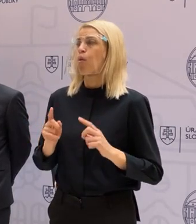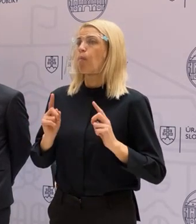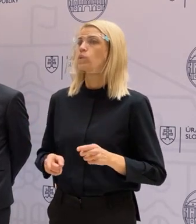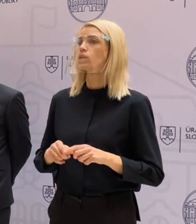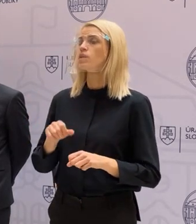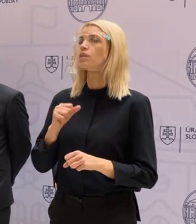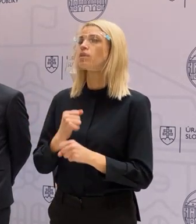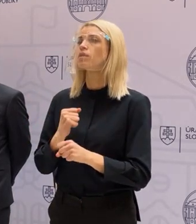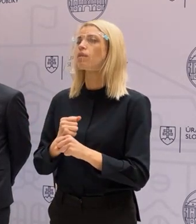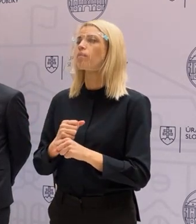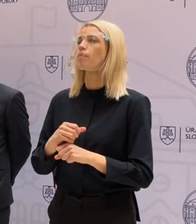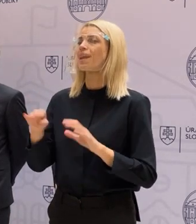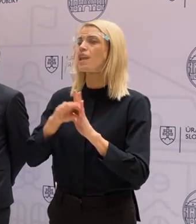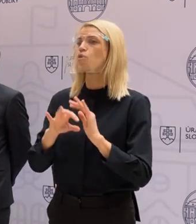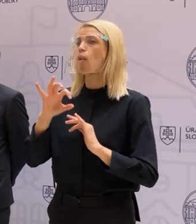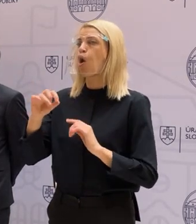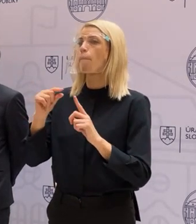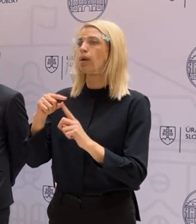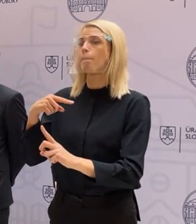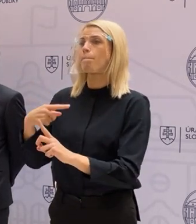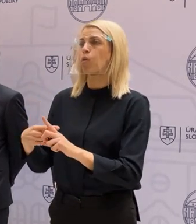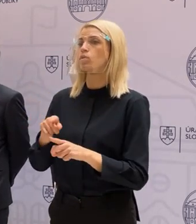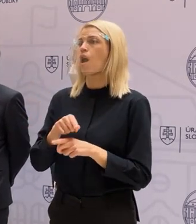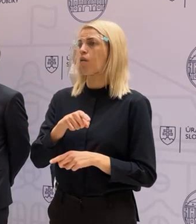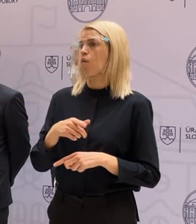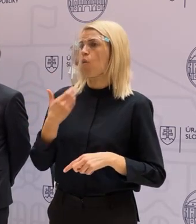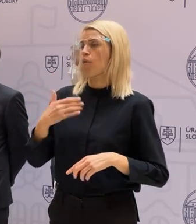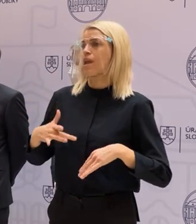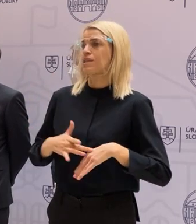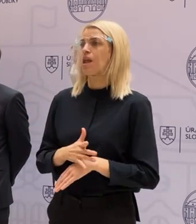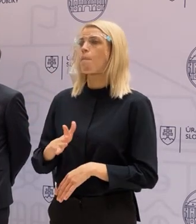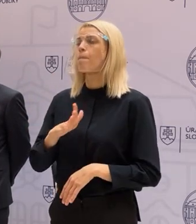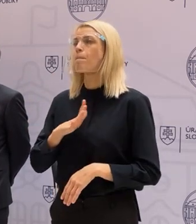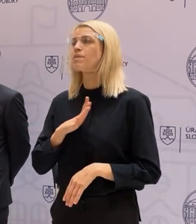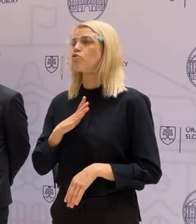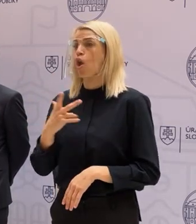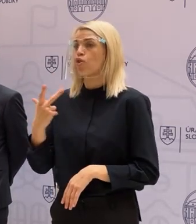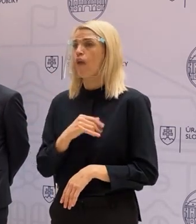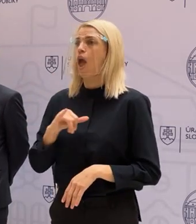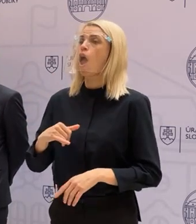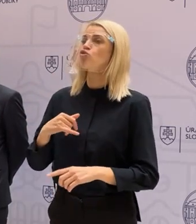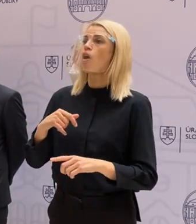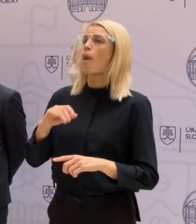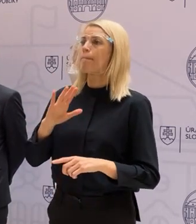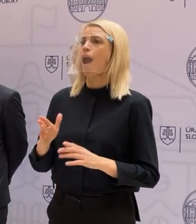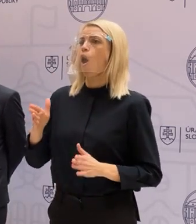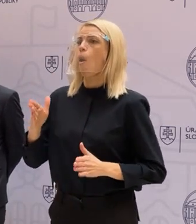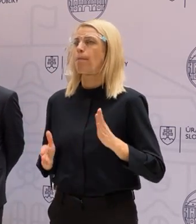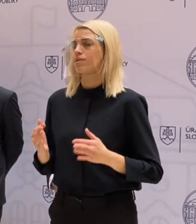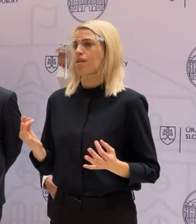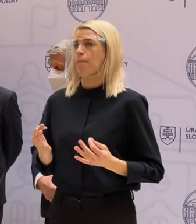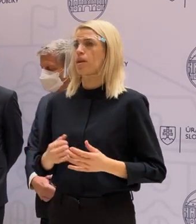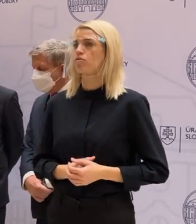režimu opäť plus, keď oni sa cítia aj bezpečne zaočkovaní, prečo musia mať ako keby ešte extra obmedzenia?